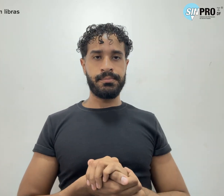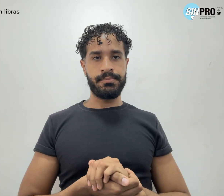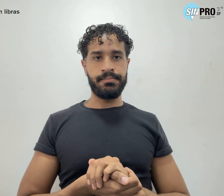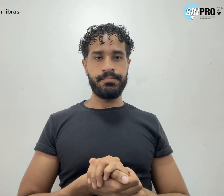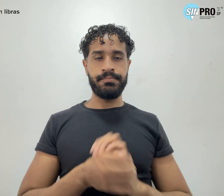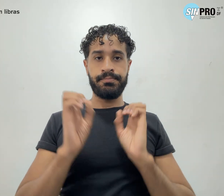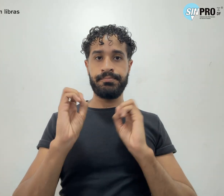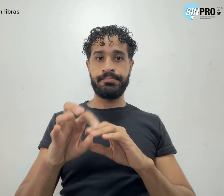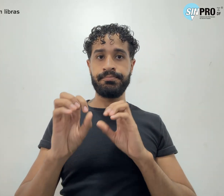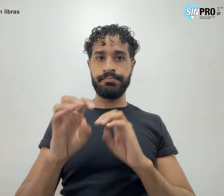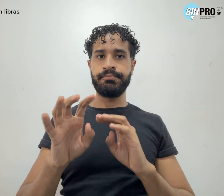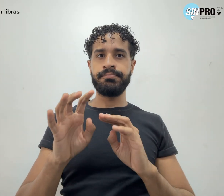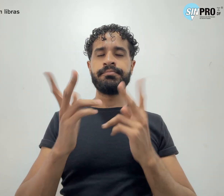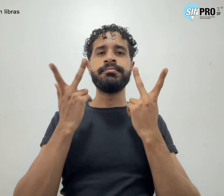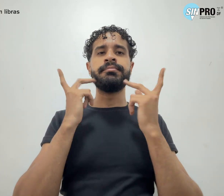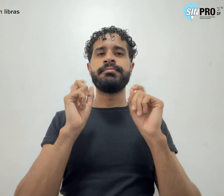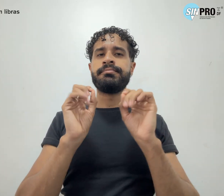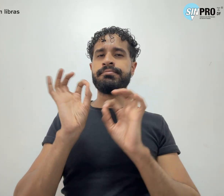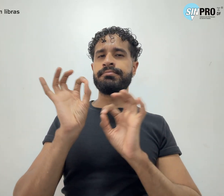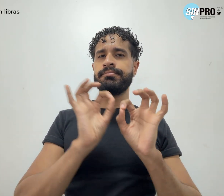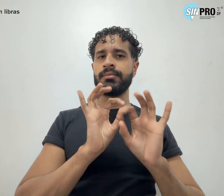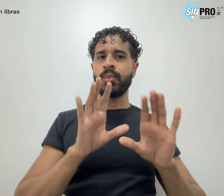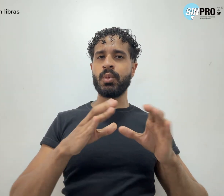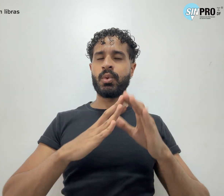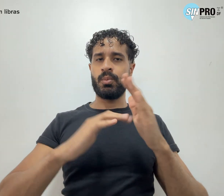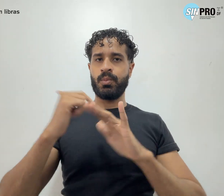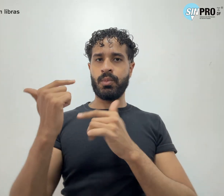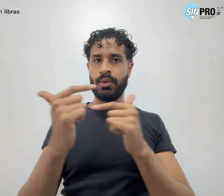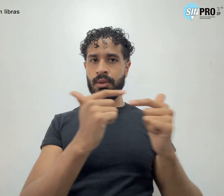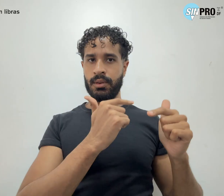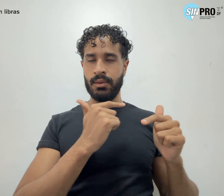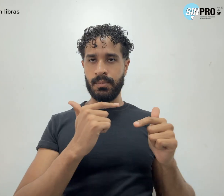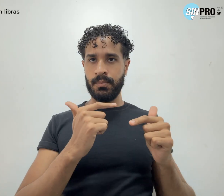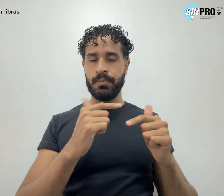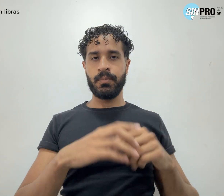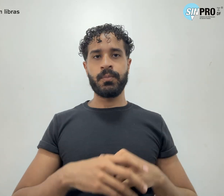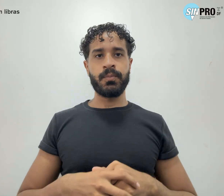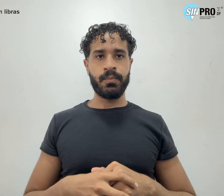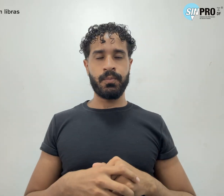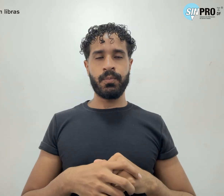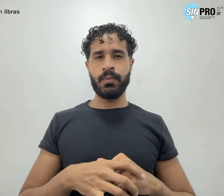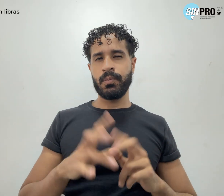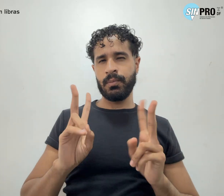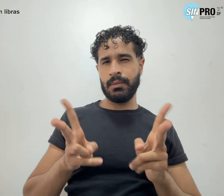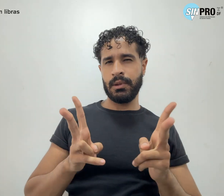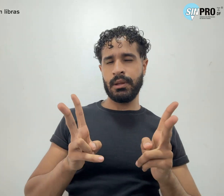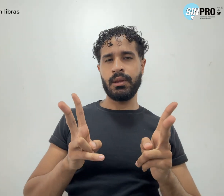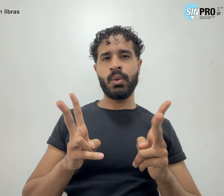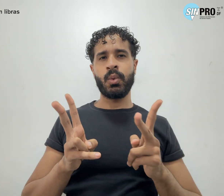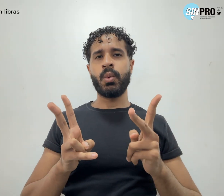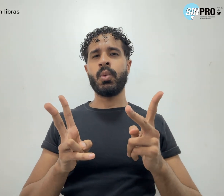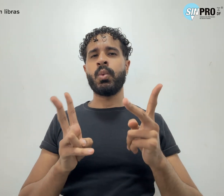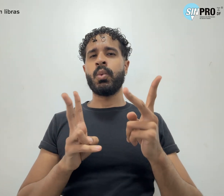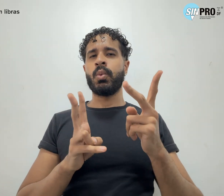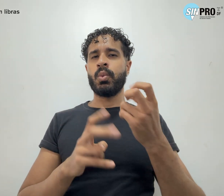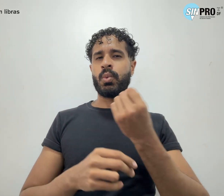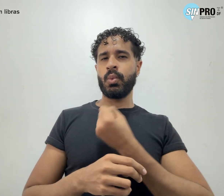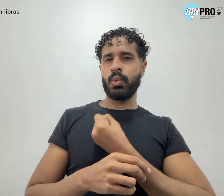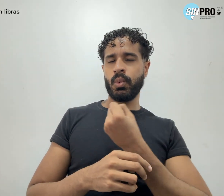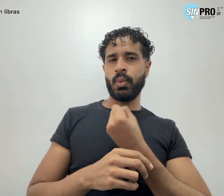Educação para preparar a classe trabalhadora. Embora os números referentes ao mundo